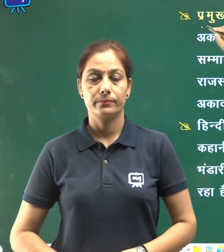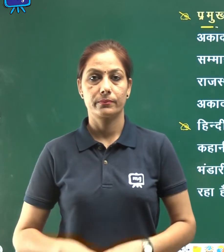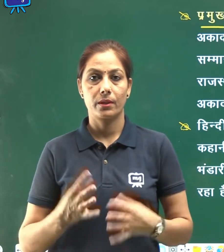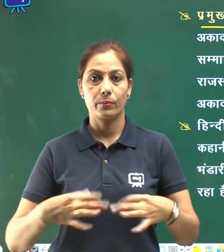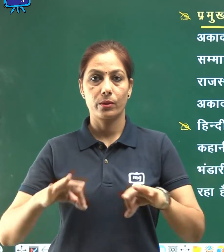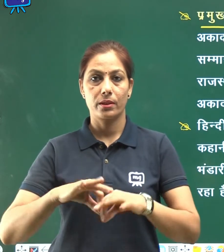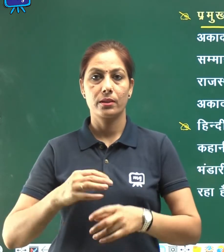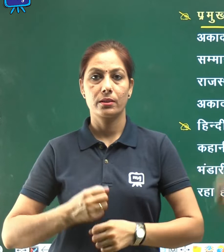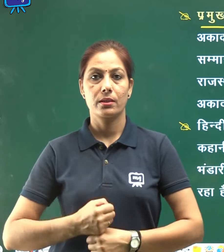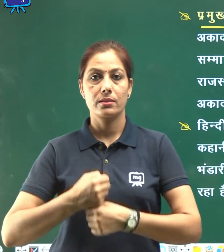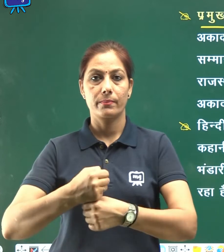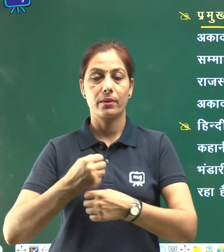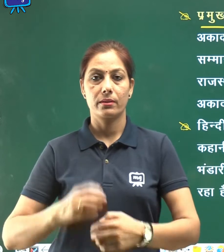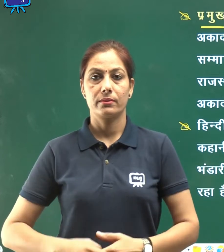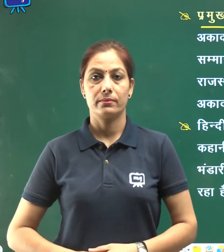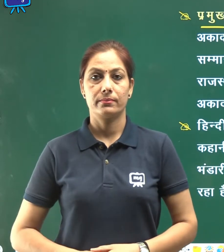प्रमुख सम्मान।